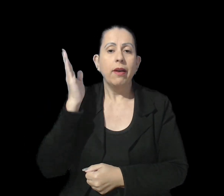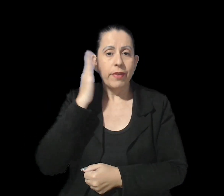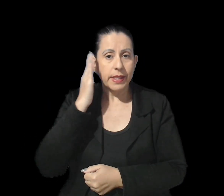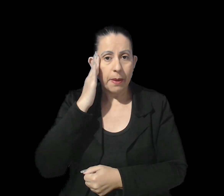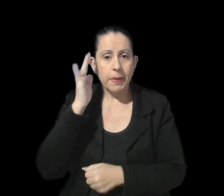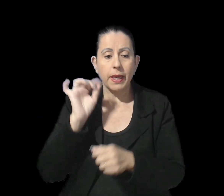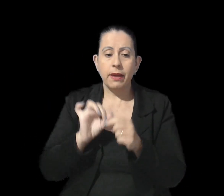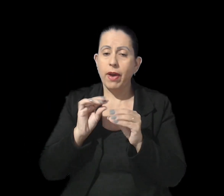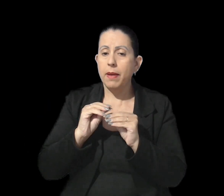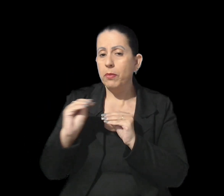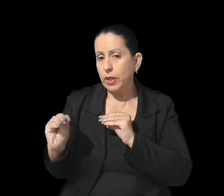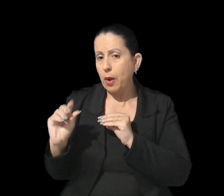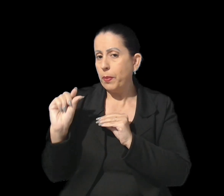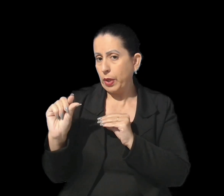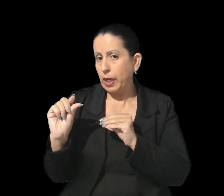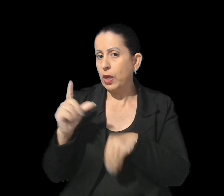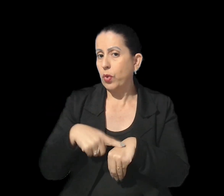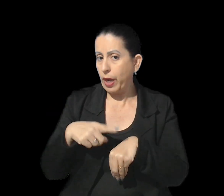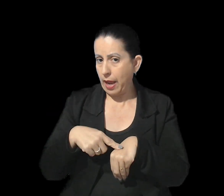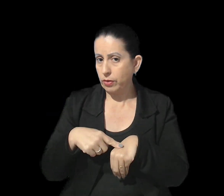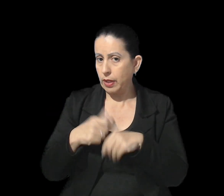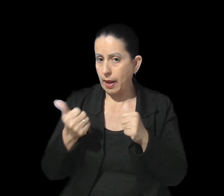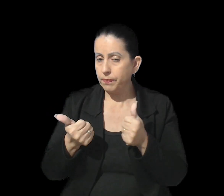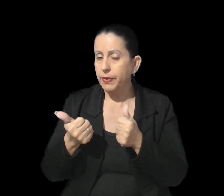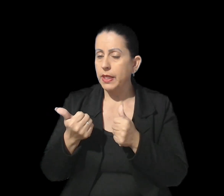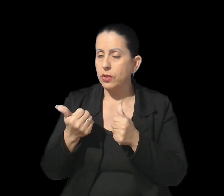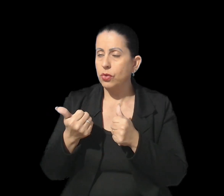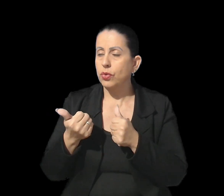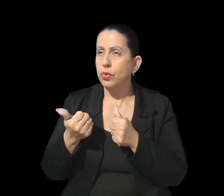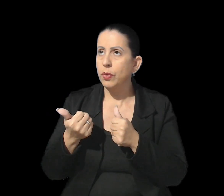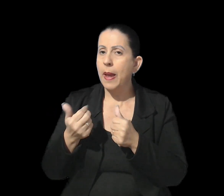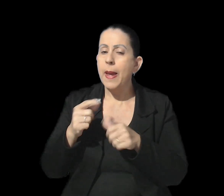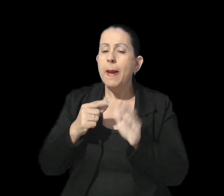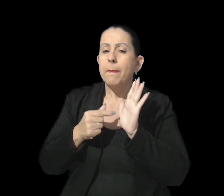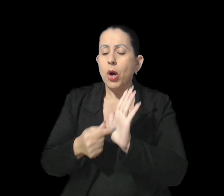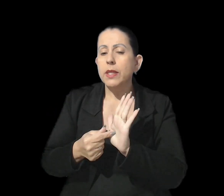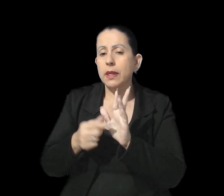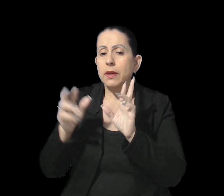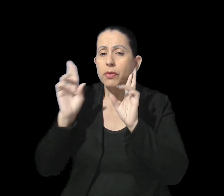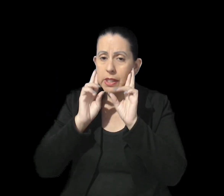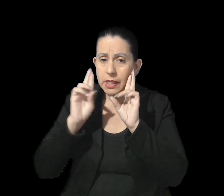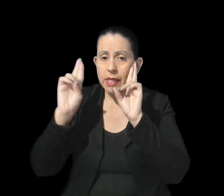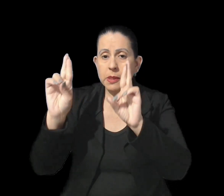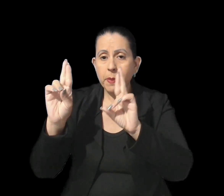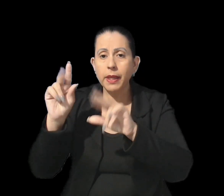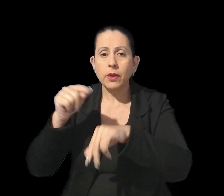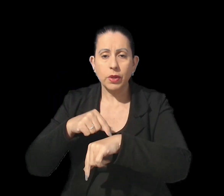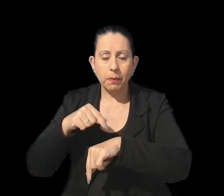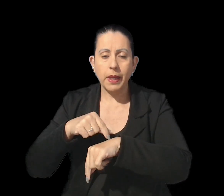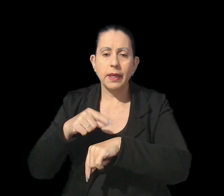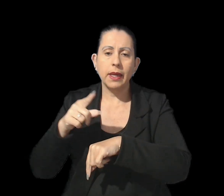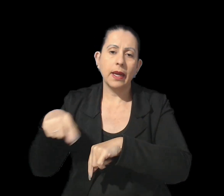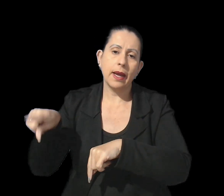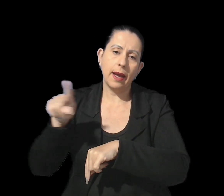vai saber que vai mudar um pouquinho o horário, tá? Isso mostra que vocês respeitam também